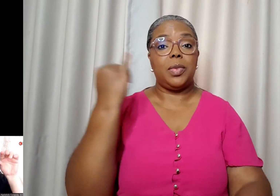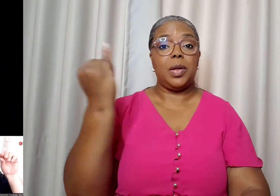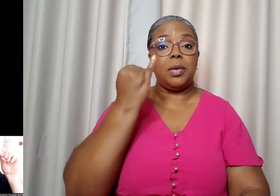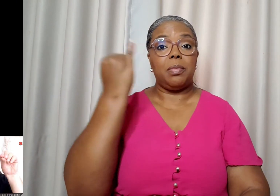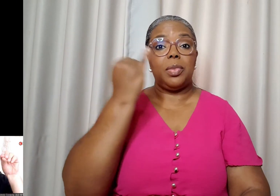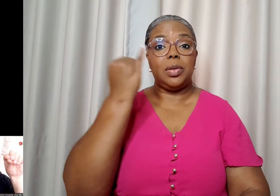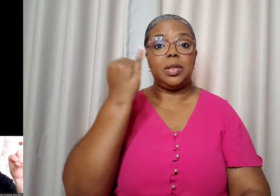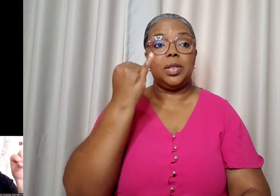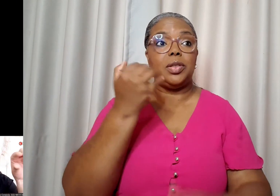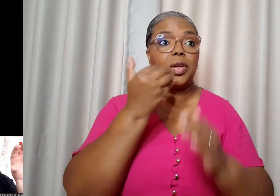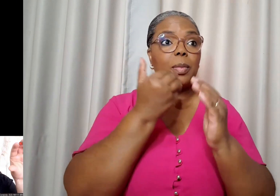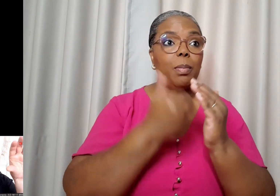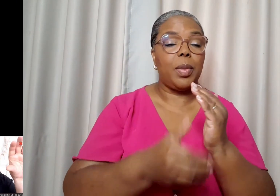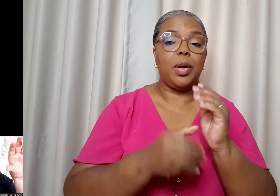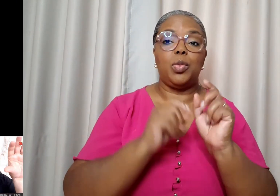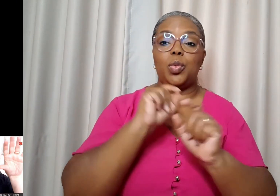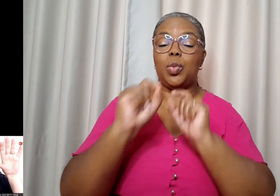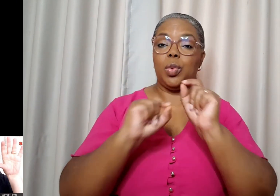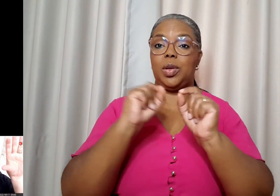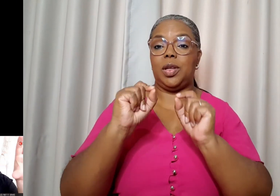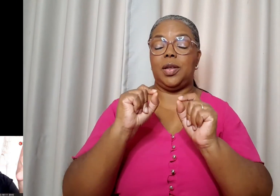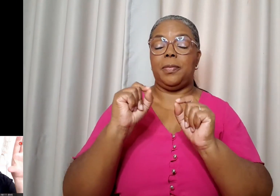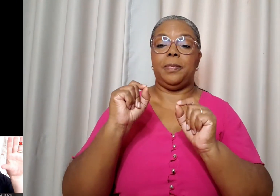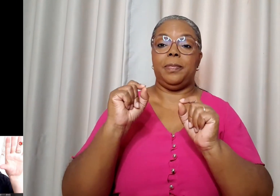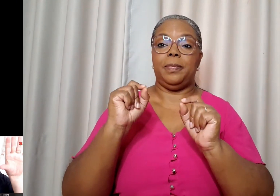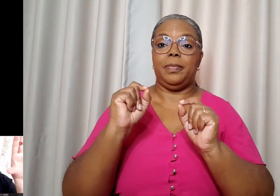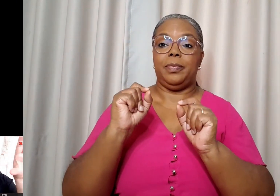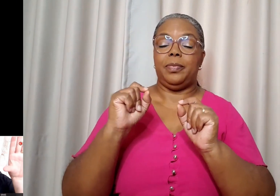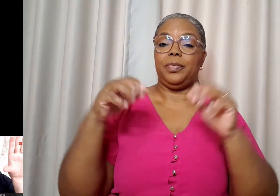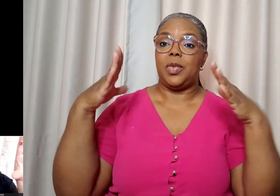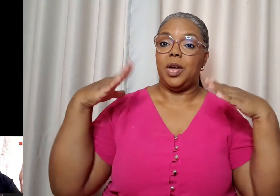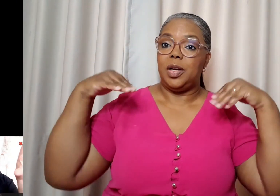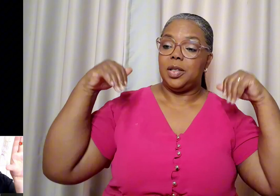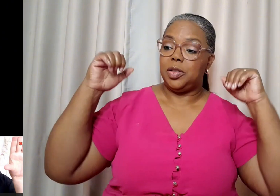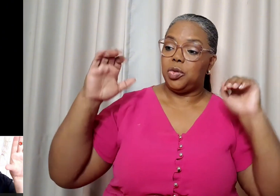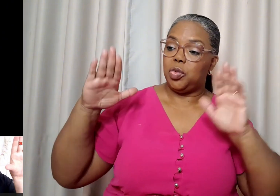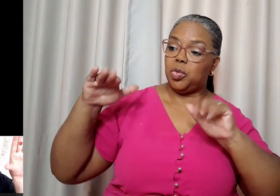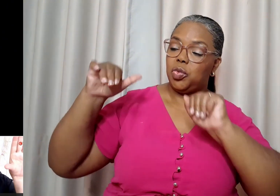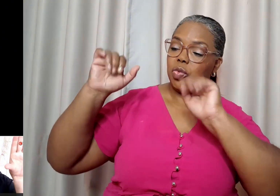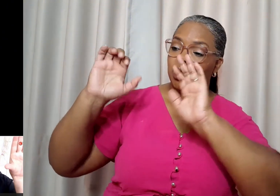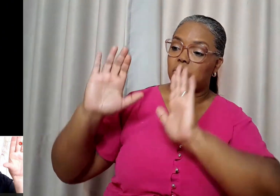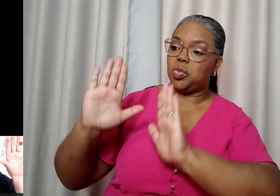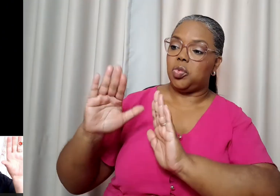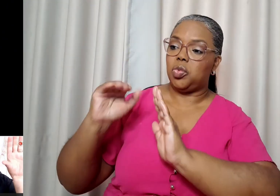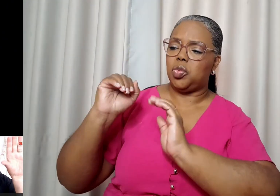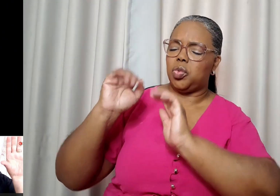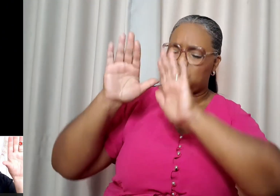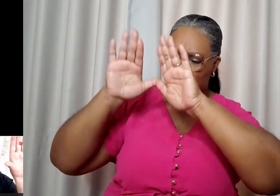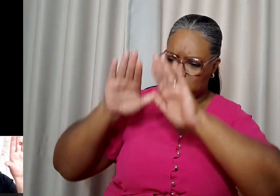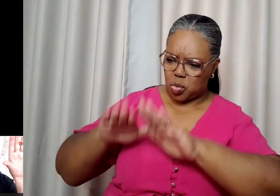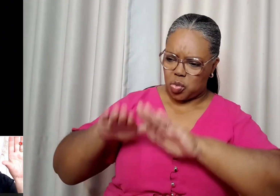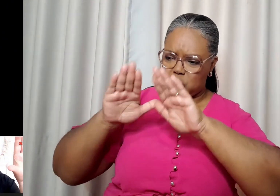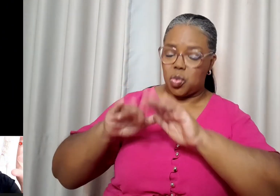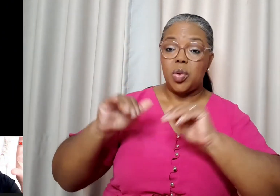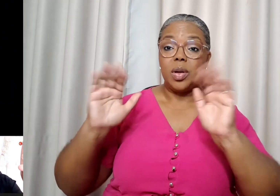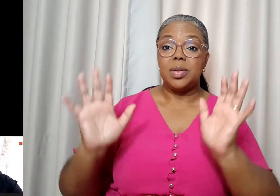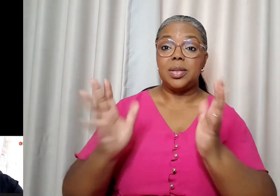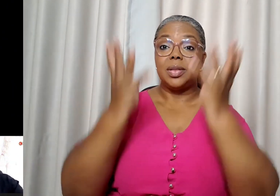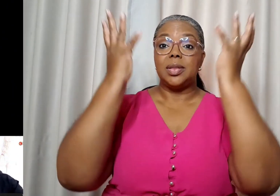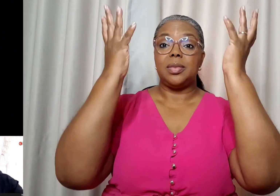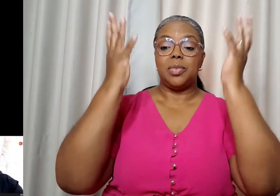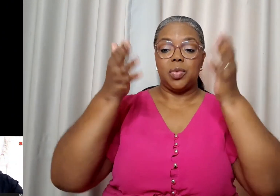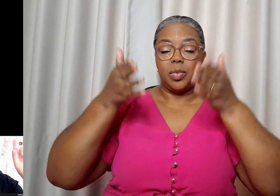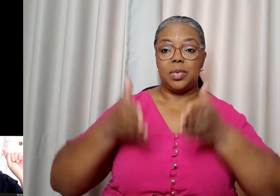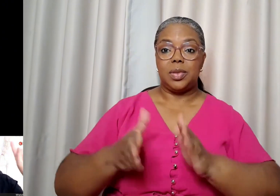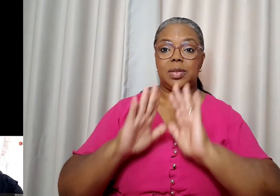adoração angelical que celebrou o nascimento de Jesus. Aonde? No campo, entre